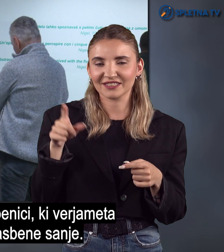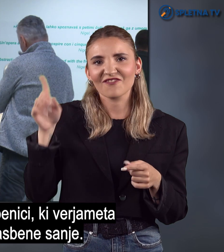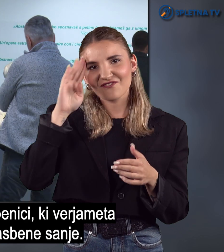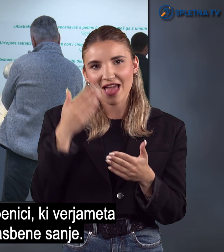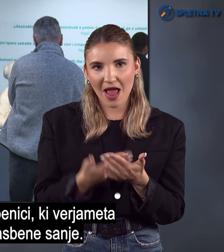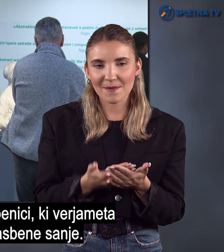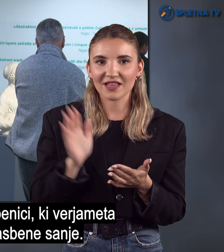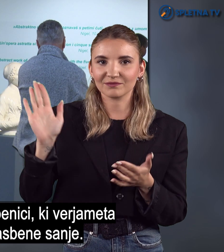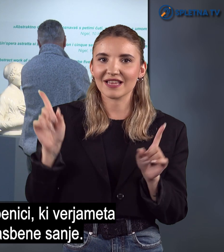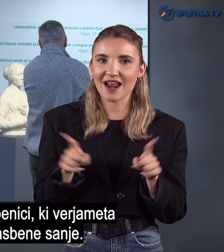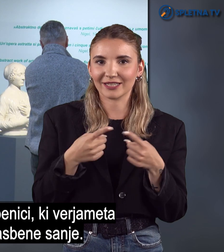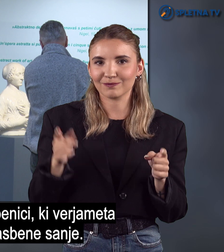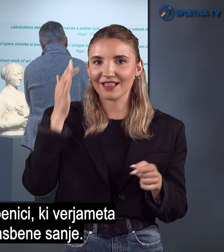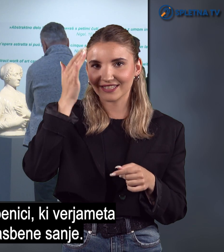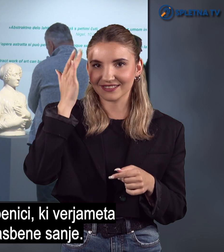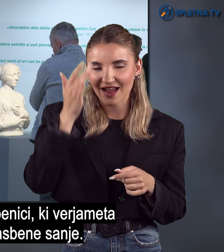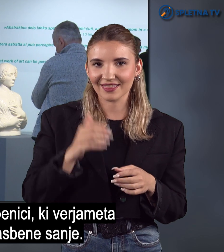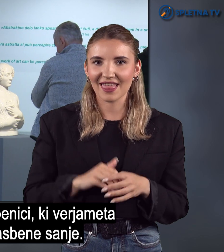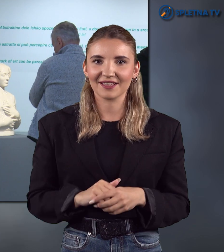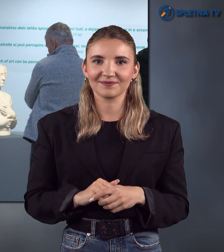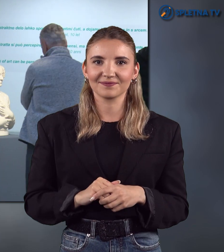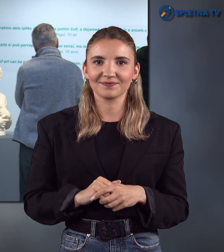svoje glasbene sanje.